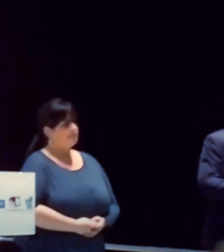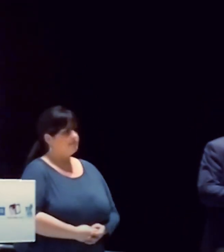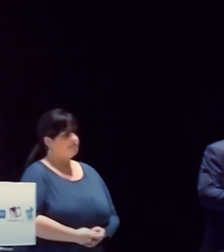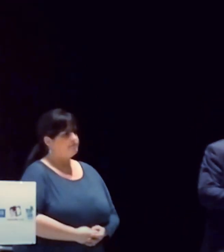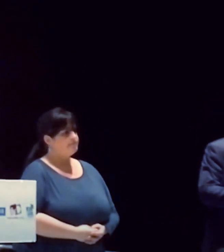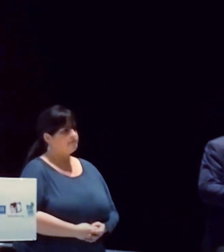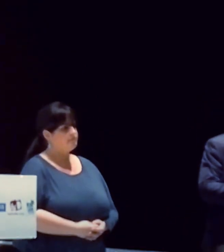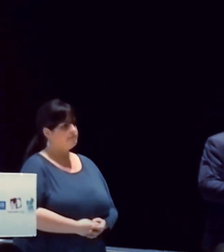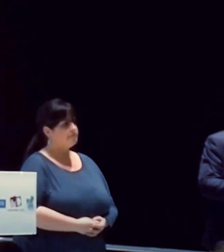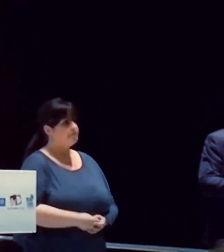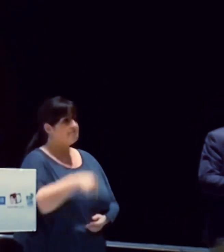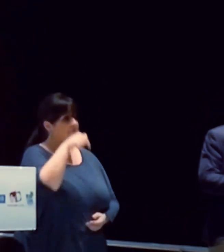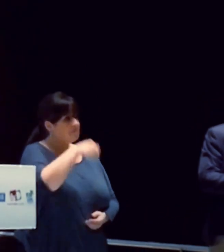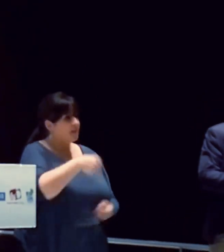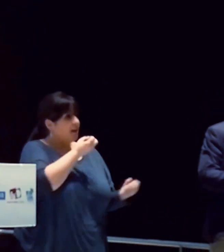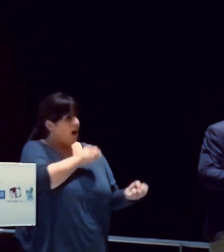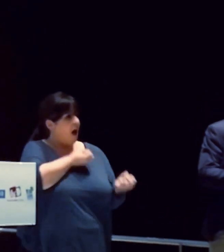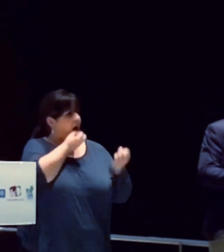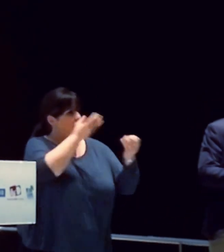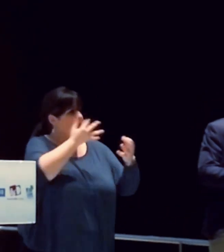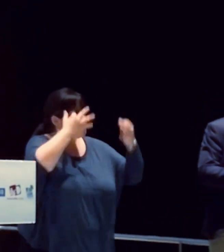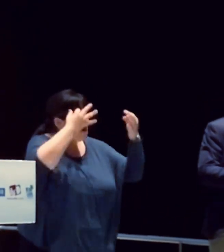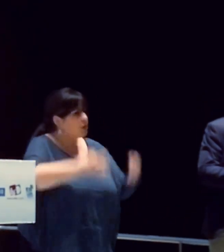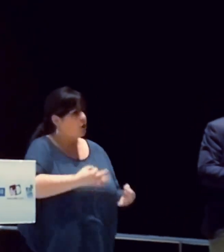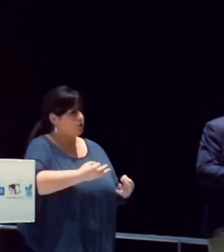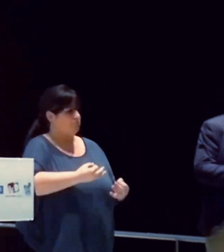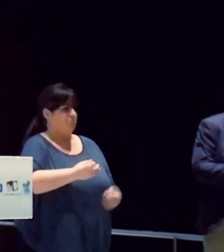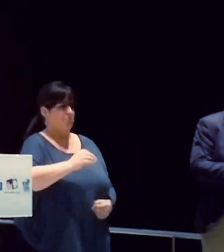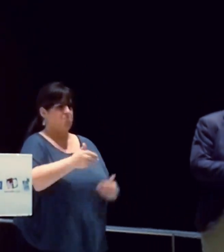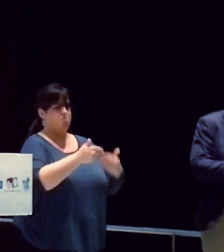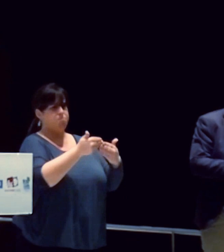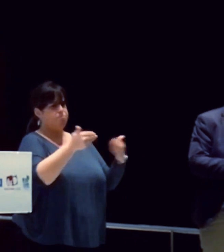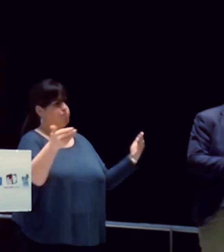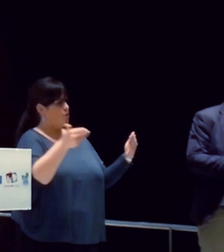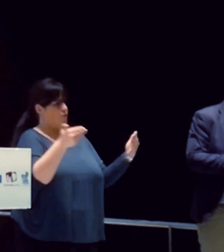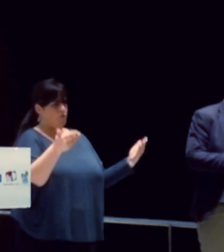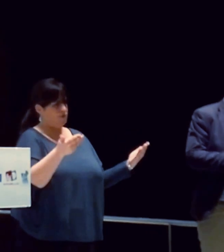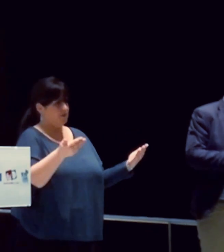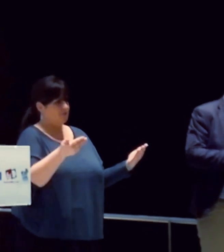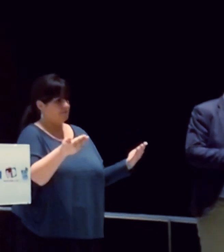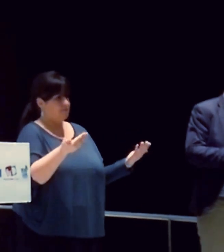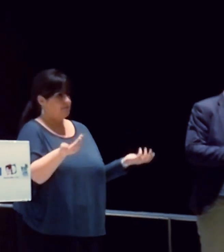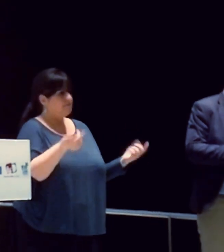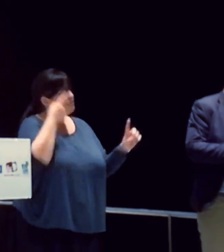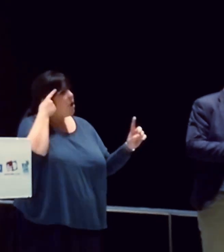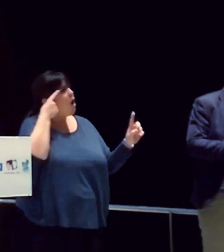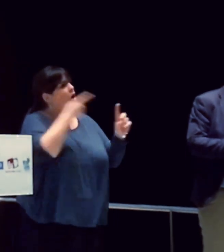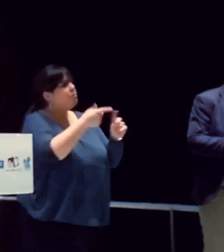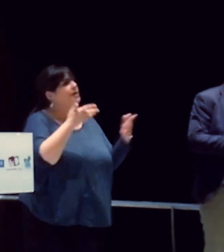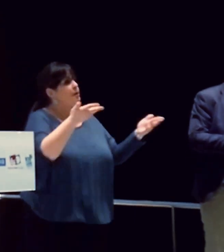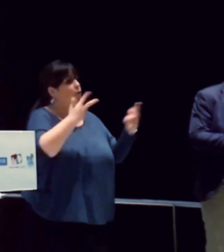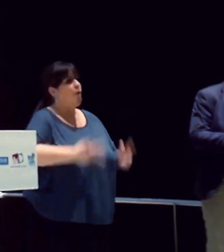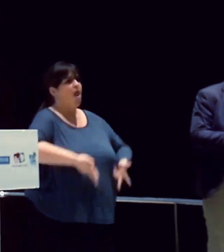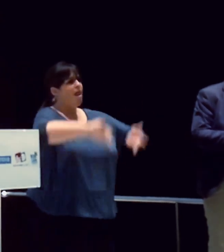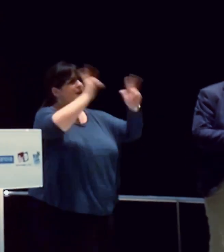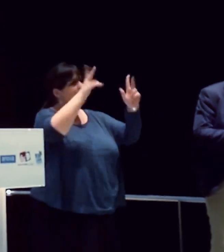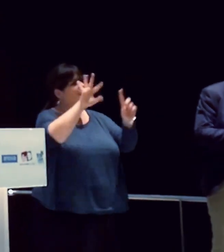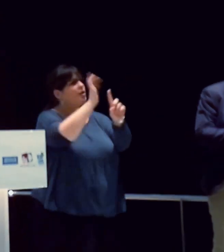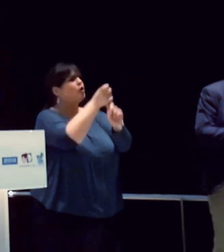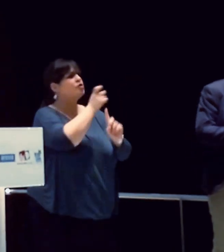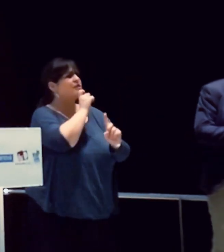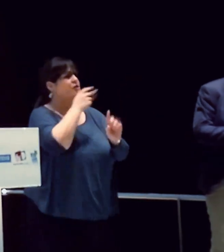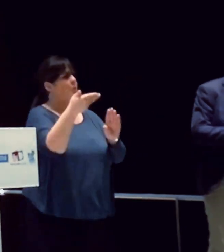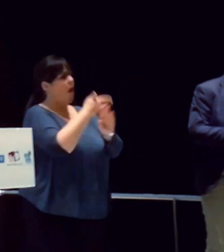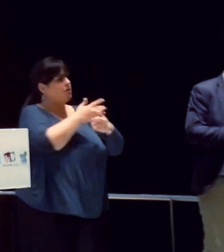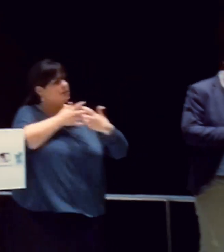É a primeira afirmación de dos mesmos de que a liberdade só se reconquista loitando por ela, que